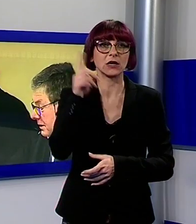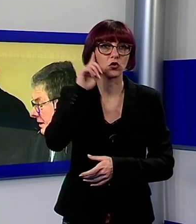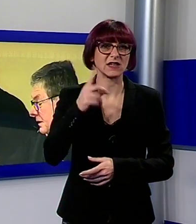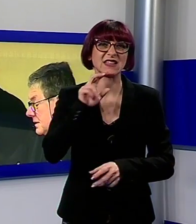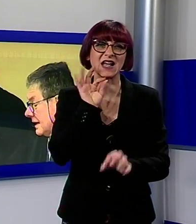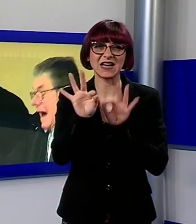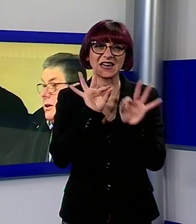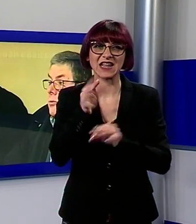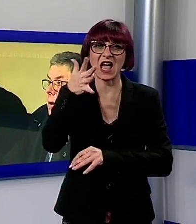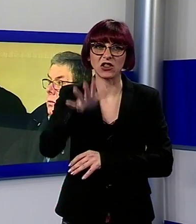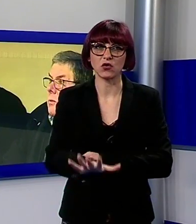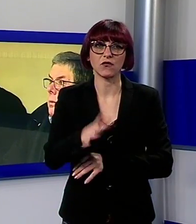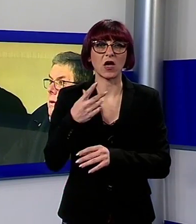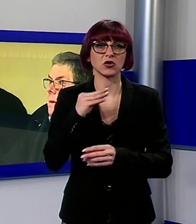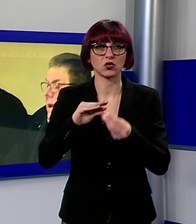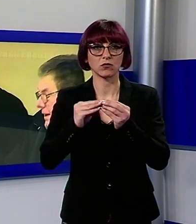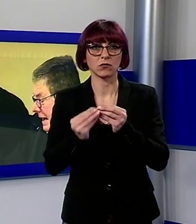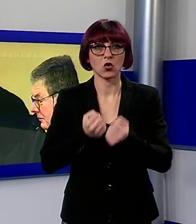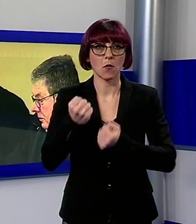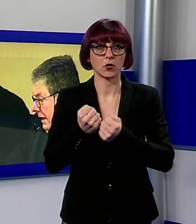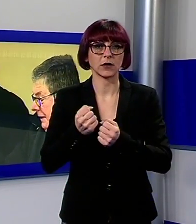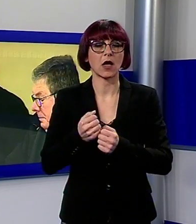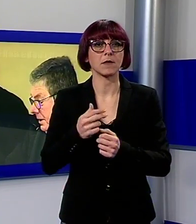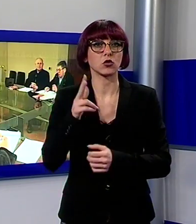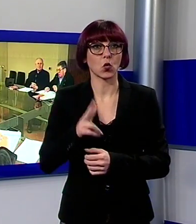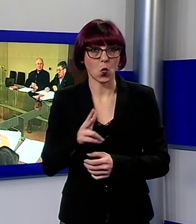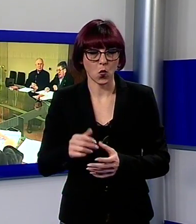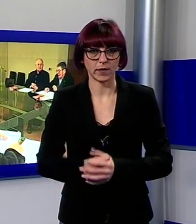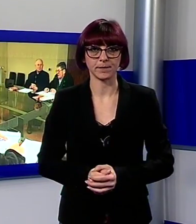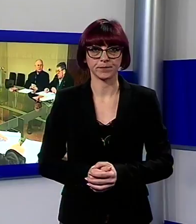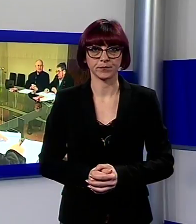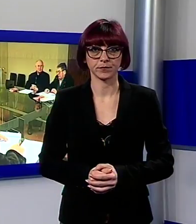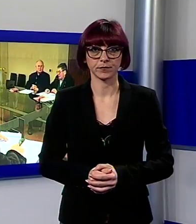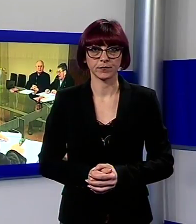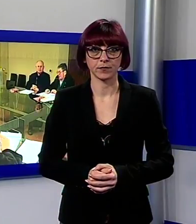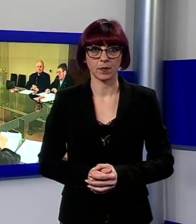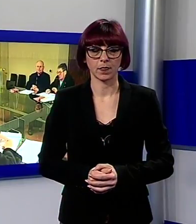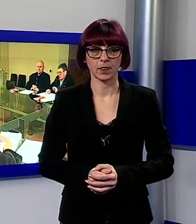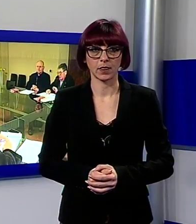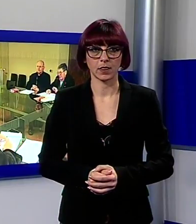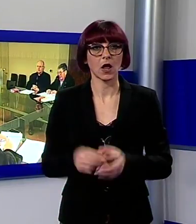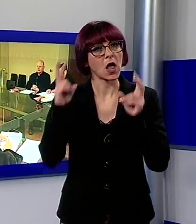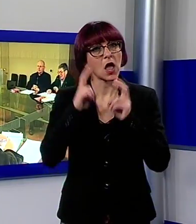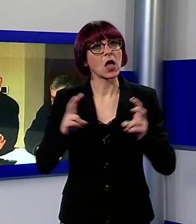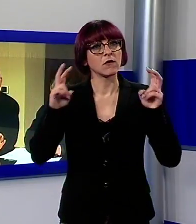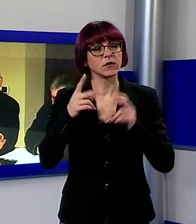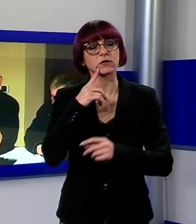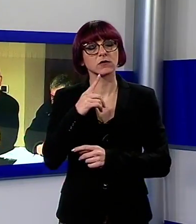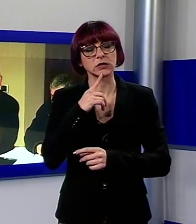chiese l'operato della curia. Fedeli verso cui l'arcivescovo ha usato toni di rimprovero senza mezze misure. Ci